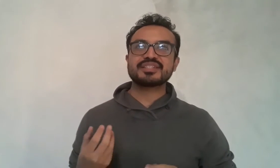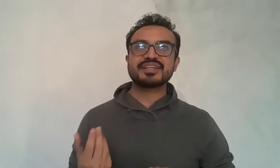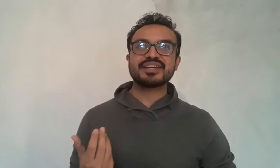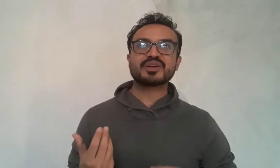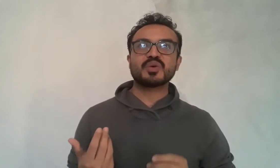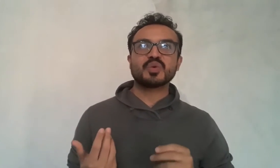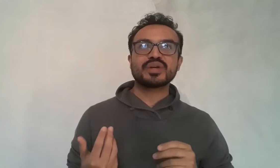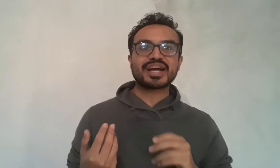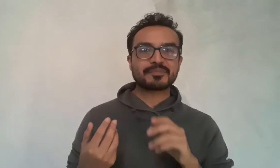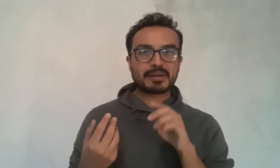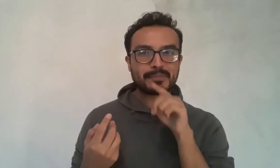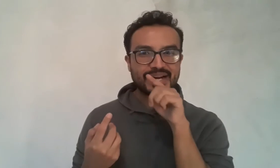ser un arma para